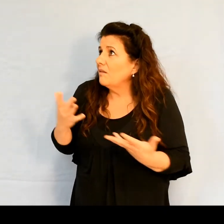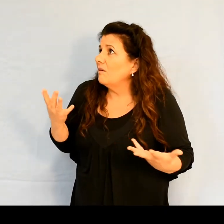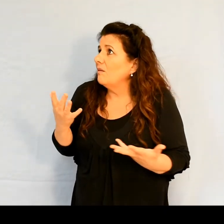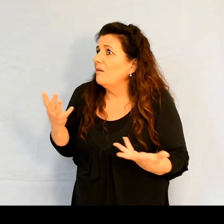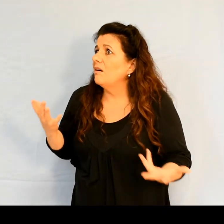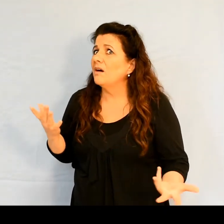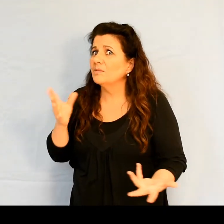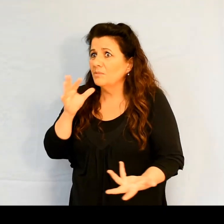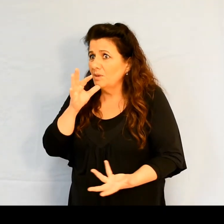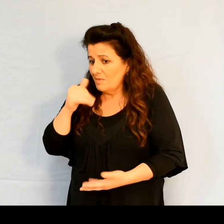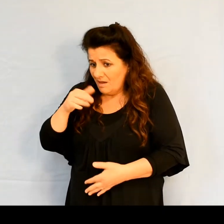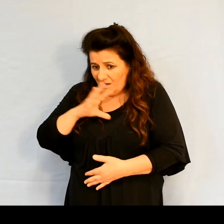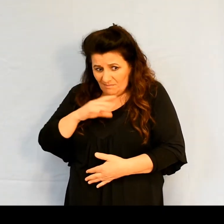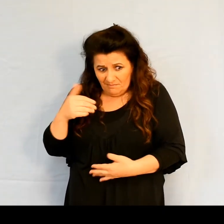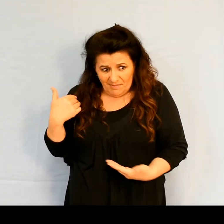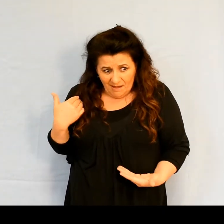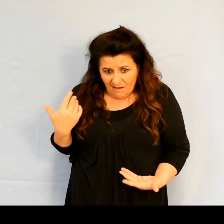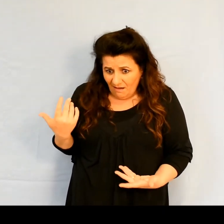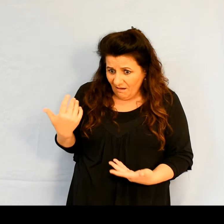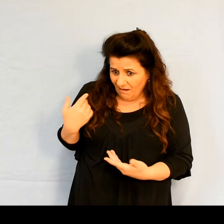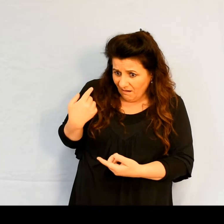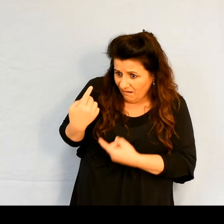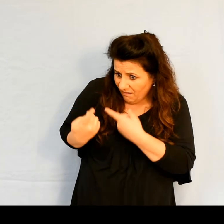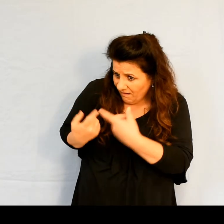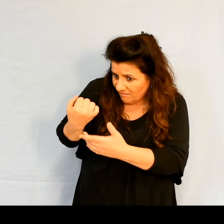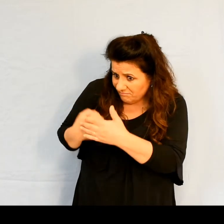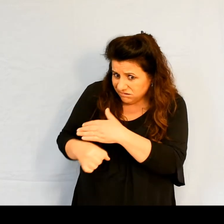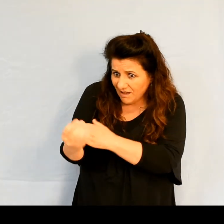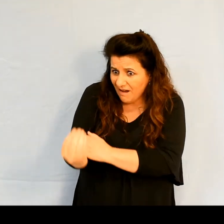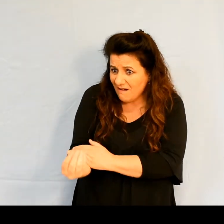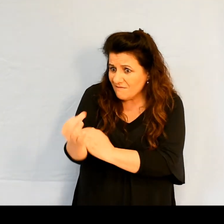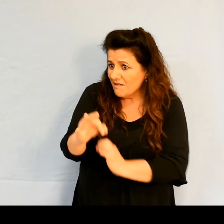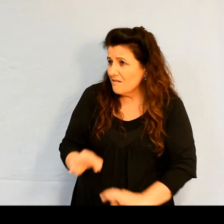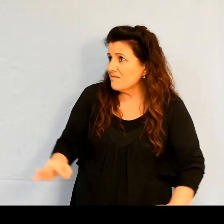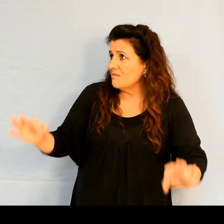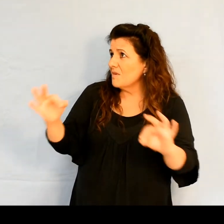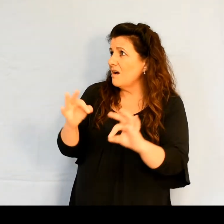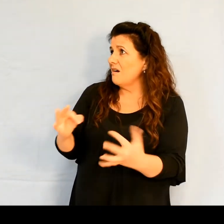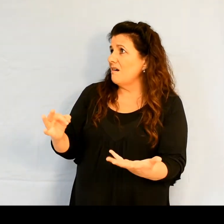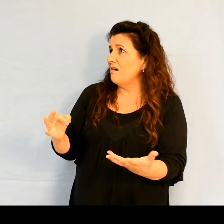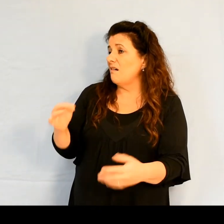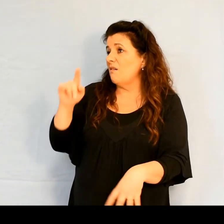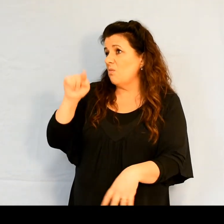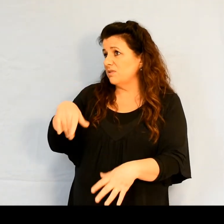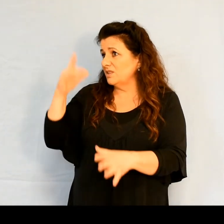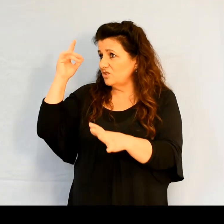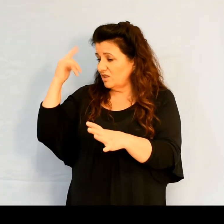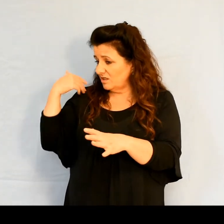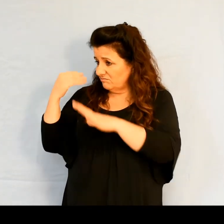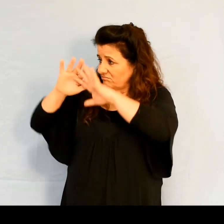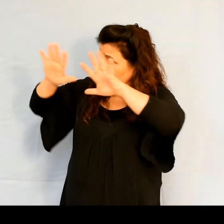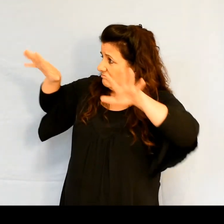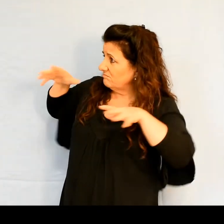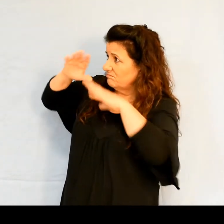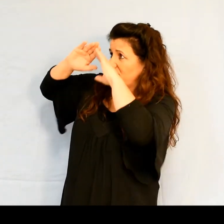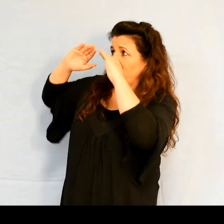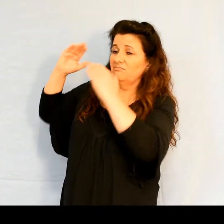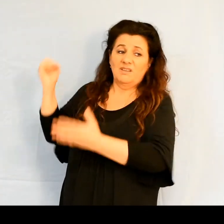Je m'en vais sans enfant, et l'héritier de ma maison, c'est Éliézer de Damas.